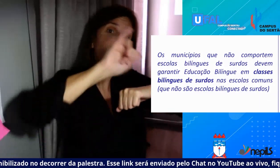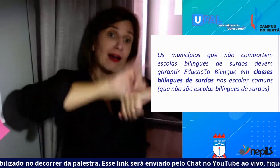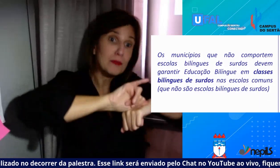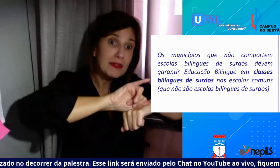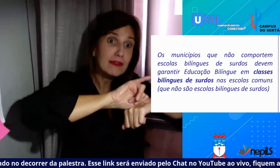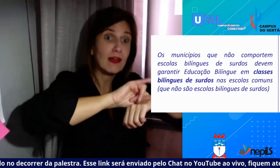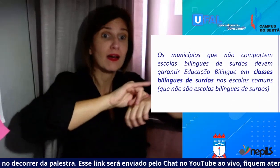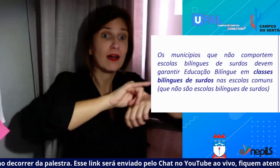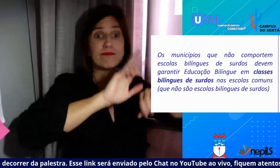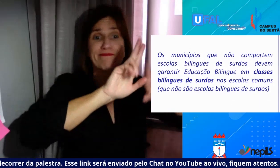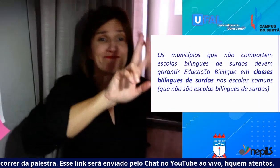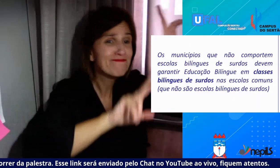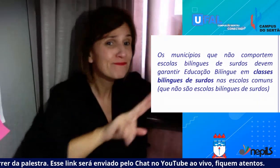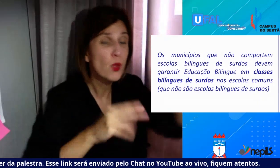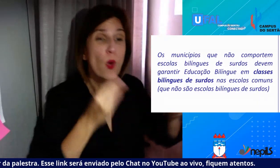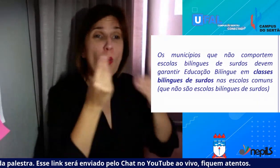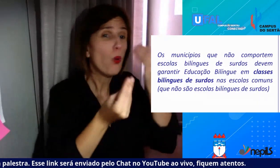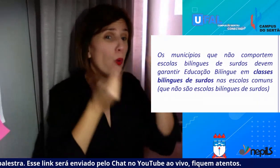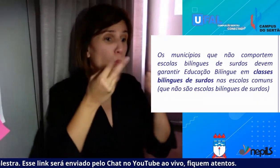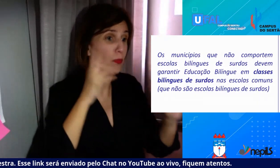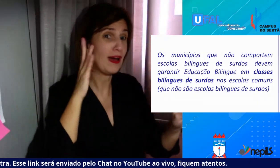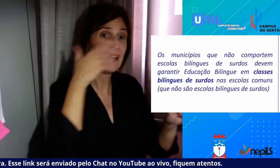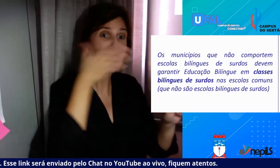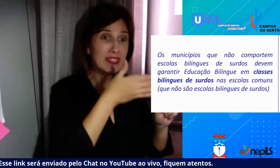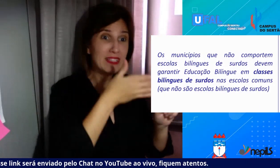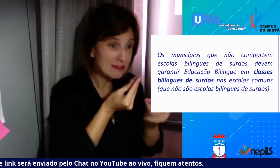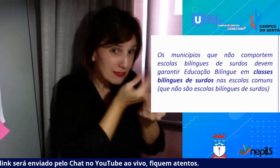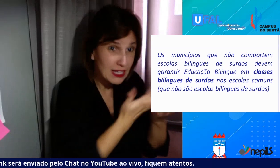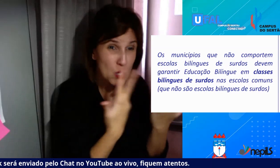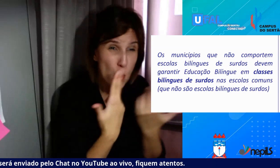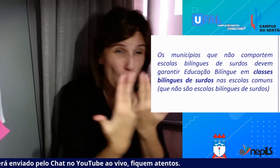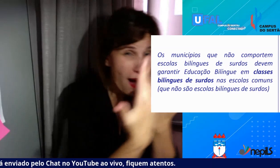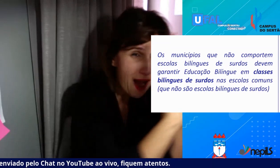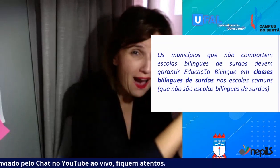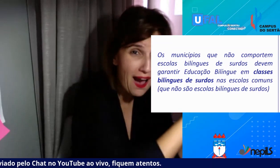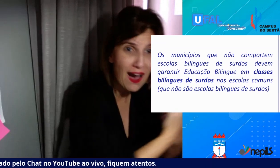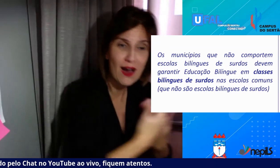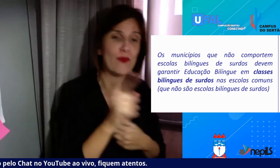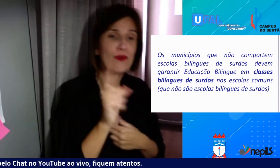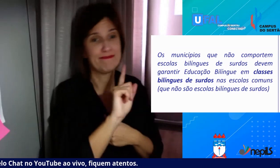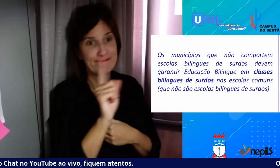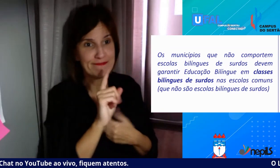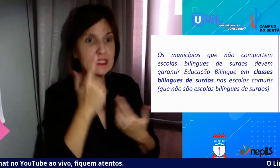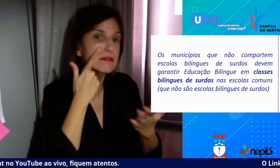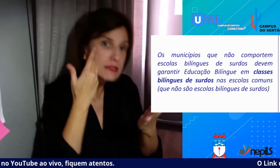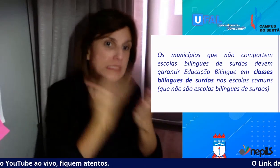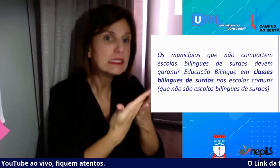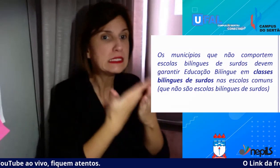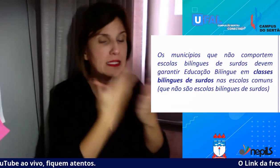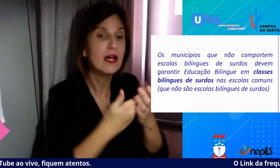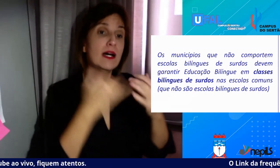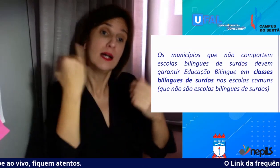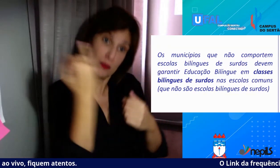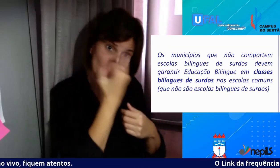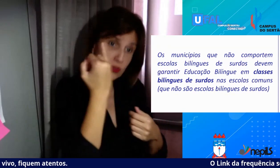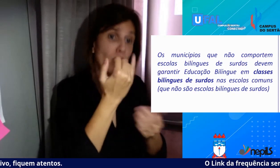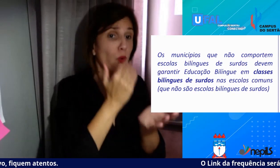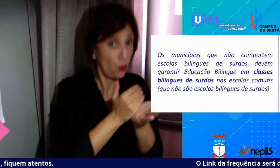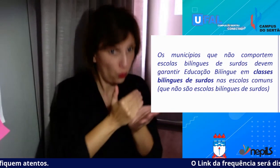pequenos municípios, os municípios que são mais urbanos. Então, o